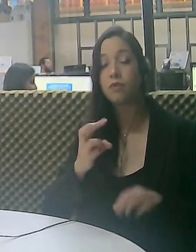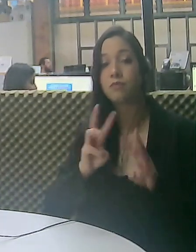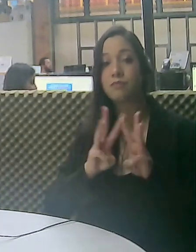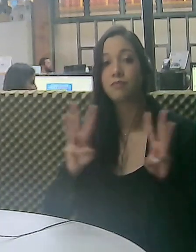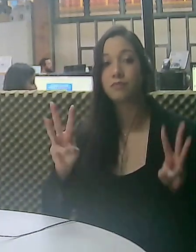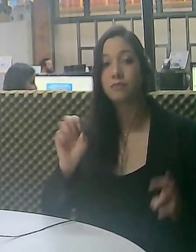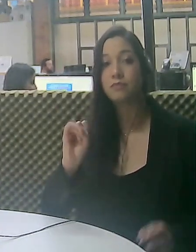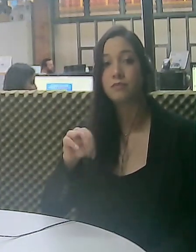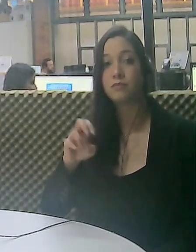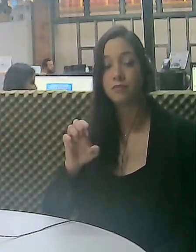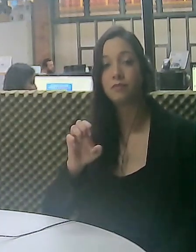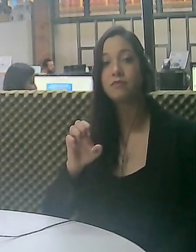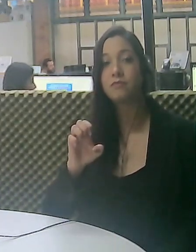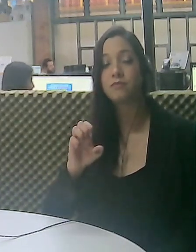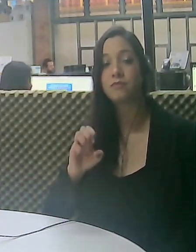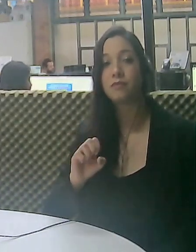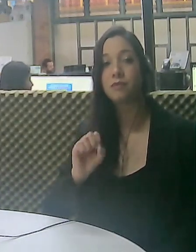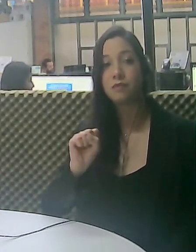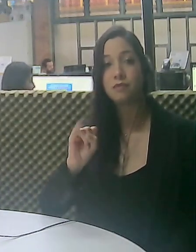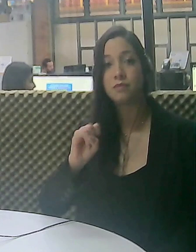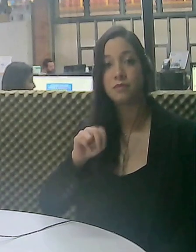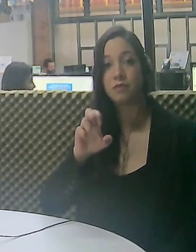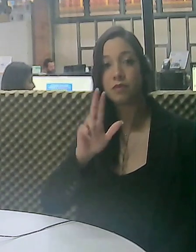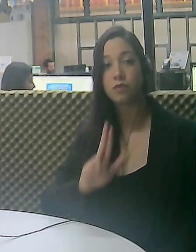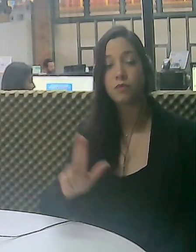do Cine, pelo endereço